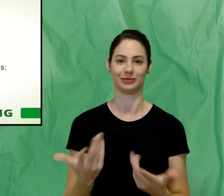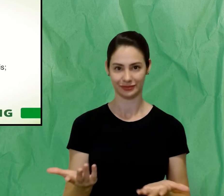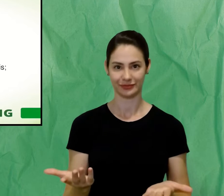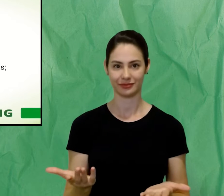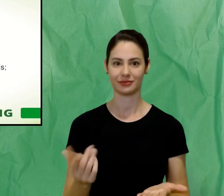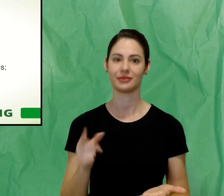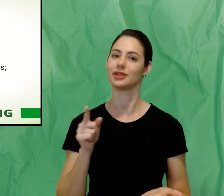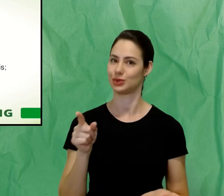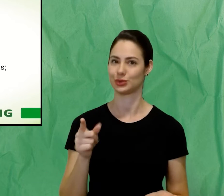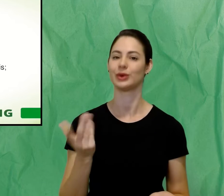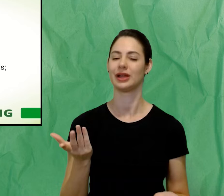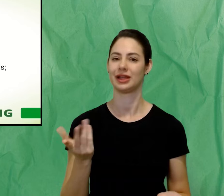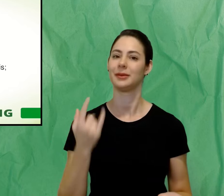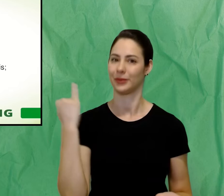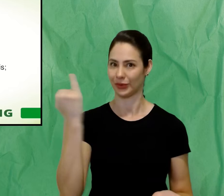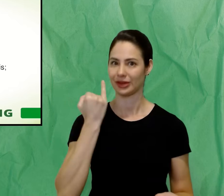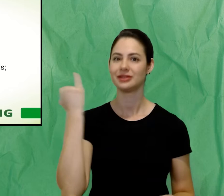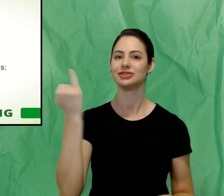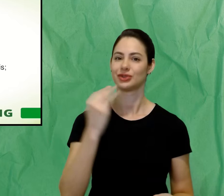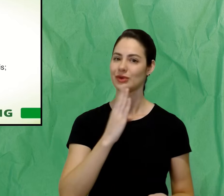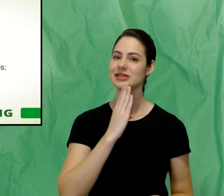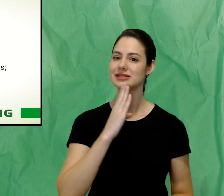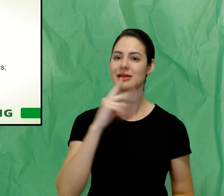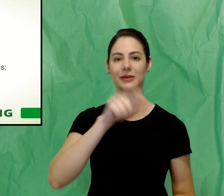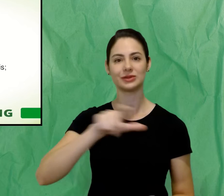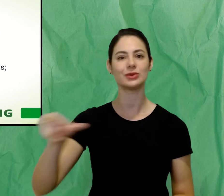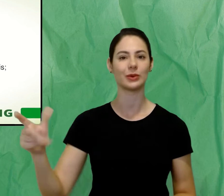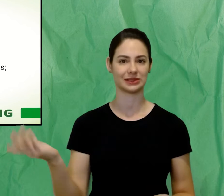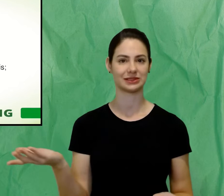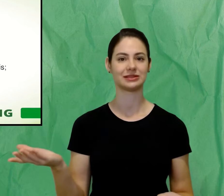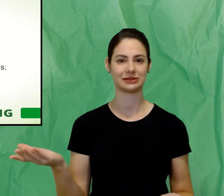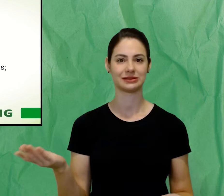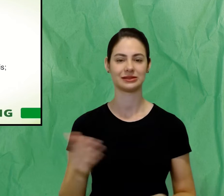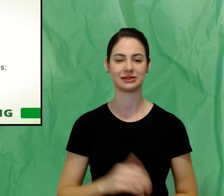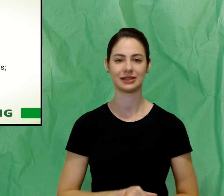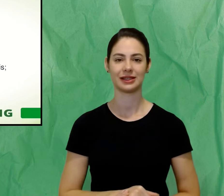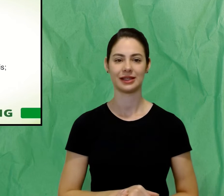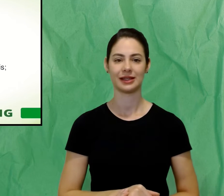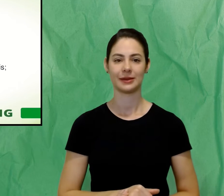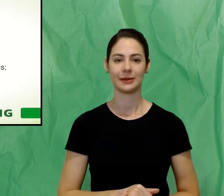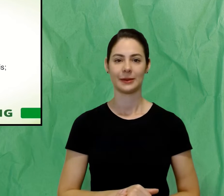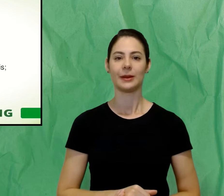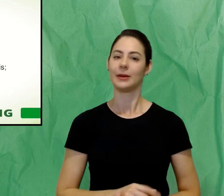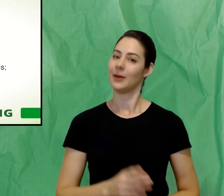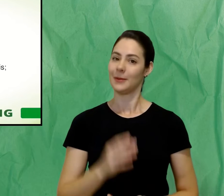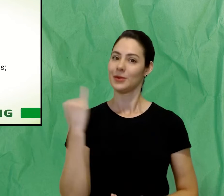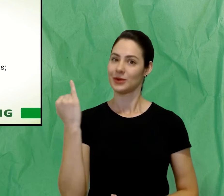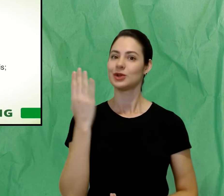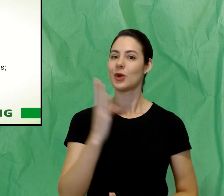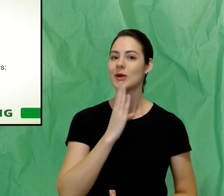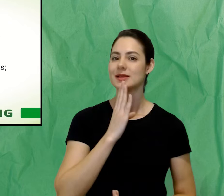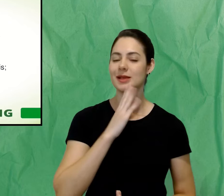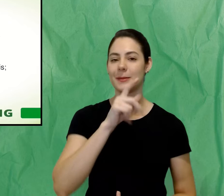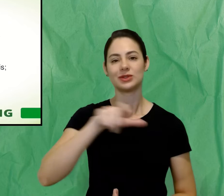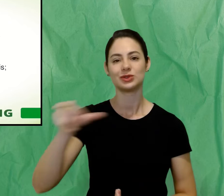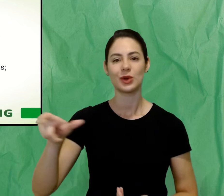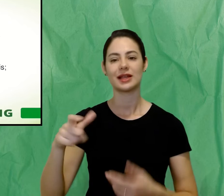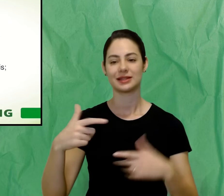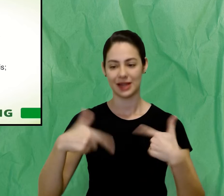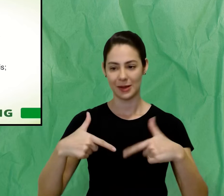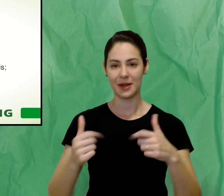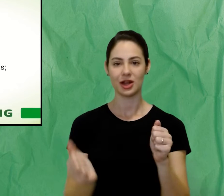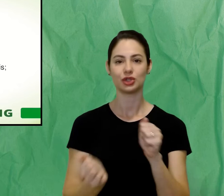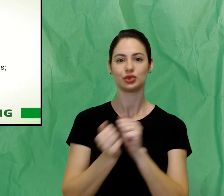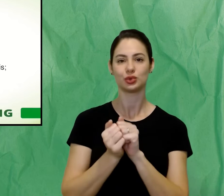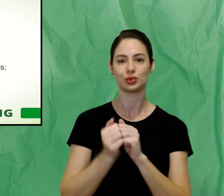de atuação. Gente, isso é muito importante, tá? É tão importante conhecer as pessoas que